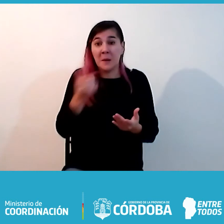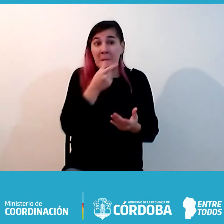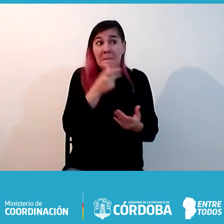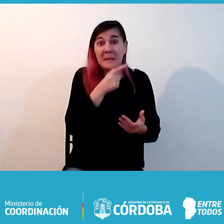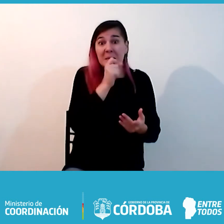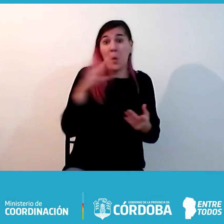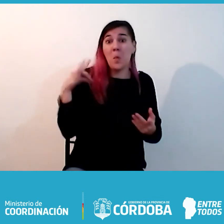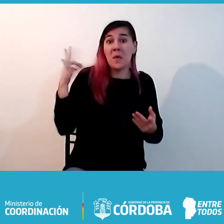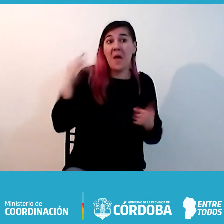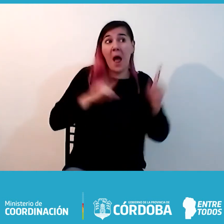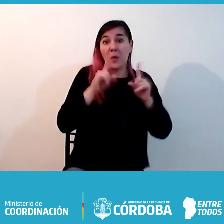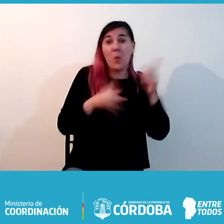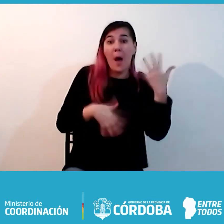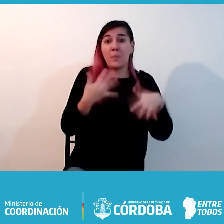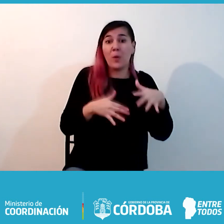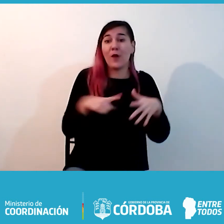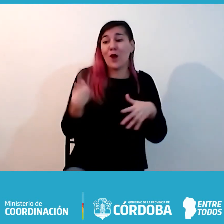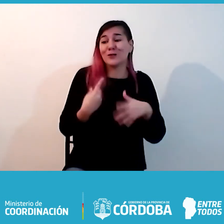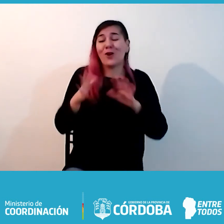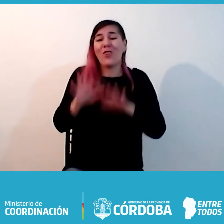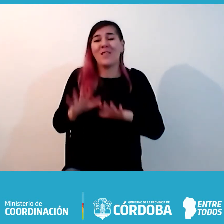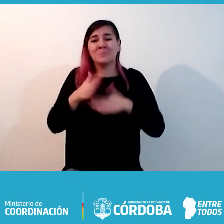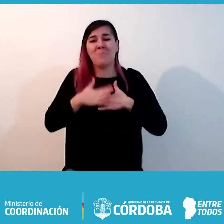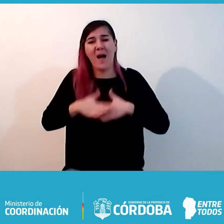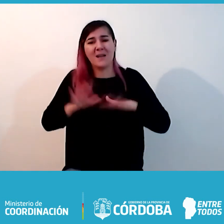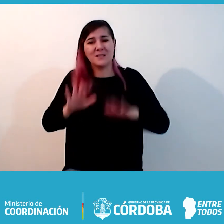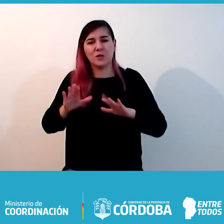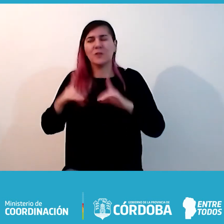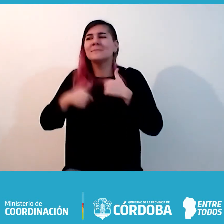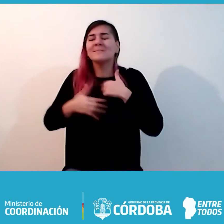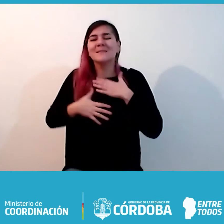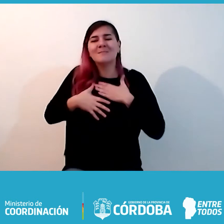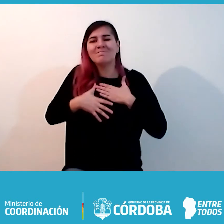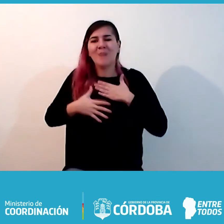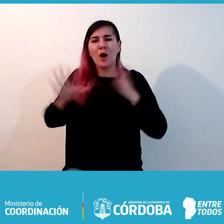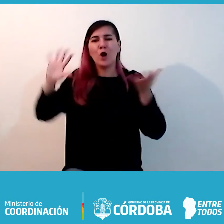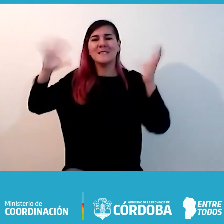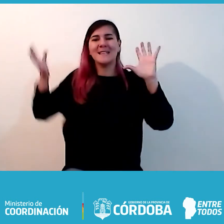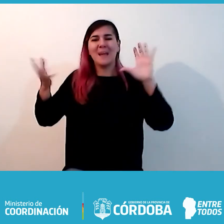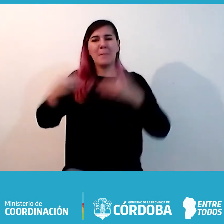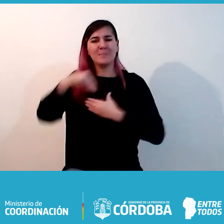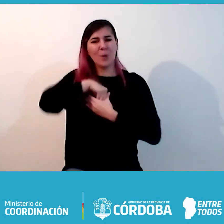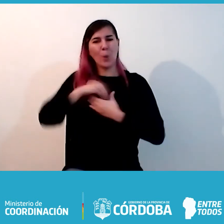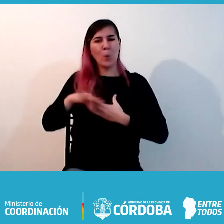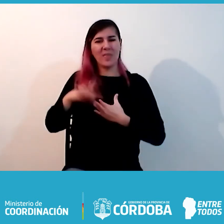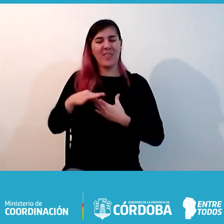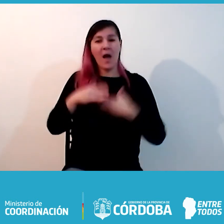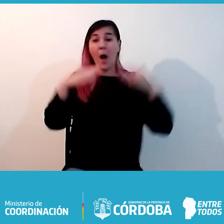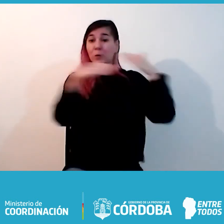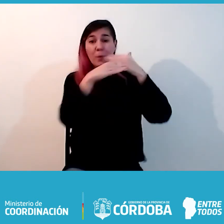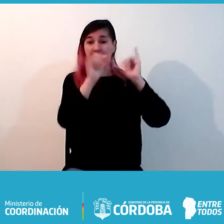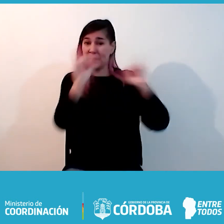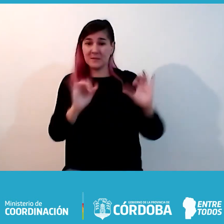que la nuestra, que vamos más despacio. Sentimos este ecosistema como parte vital de nuestra vida. Esta autovía no da paz, no